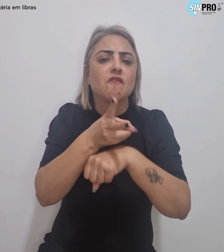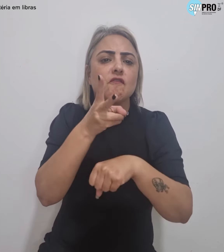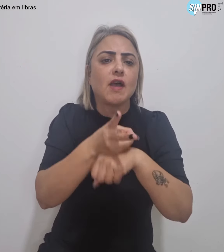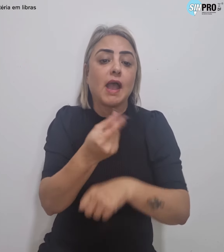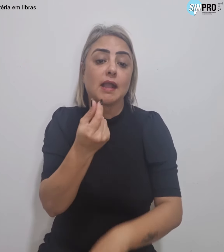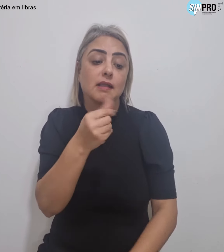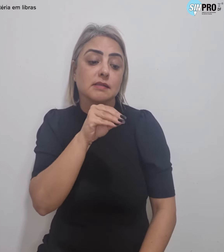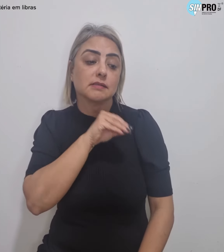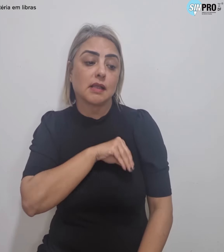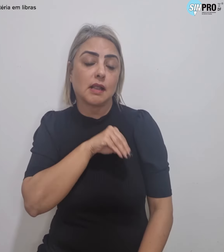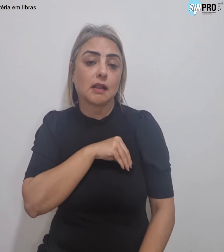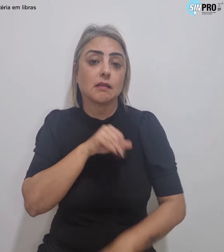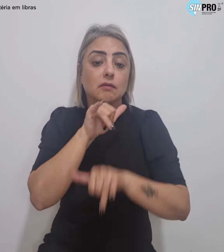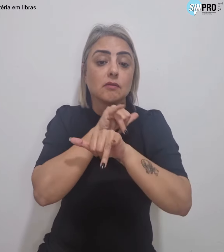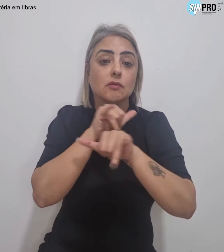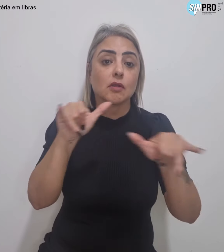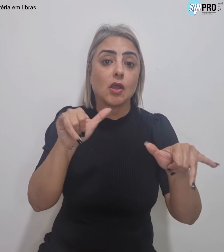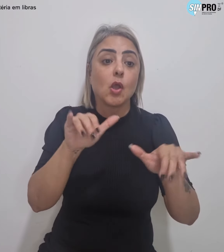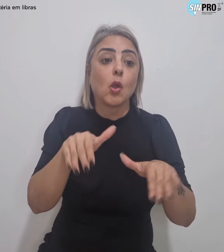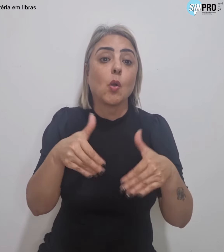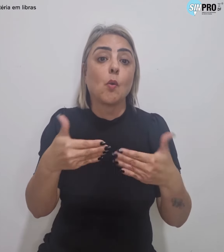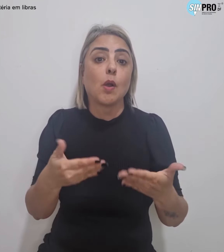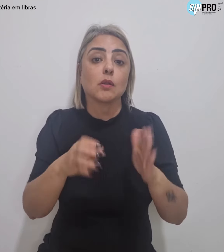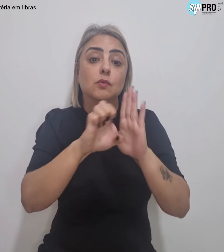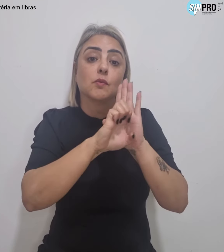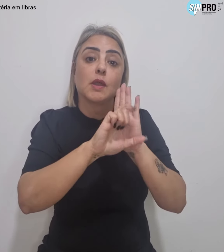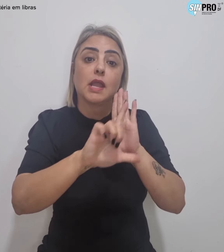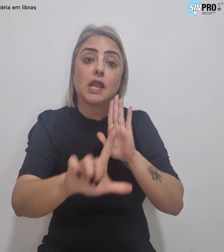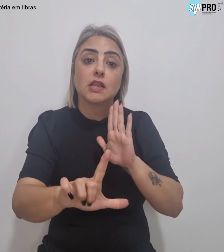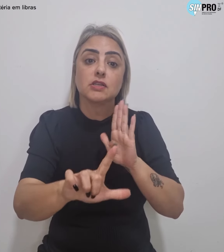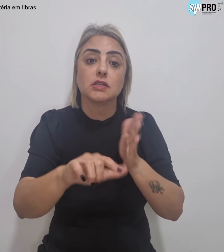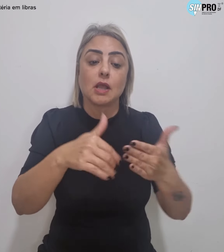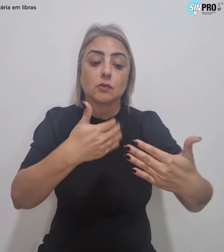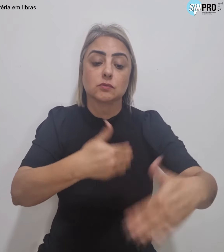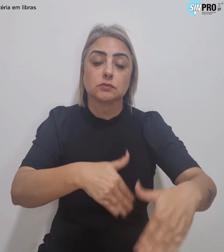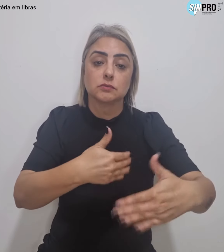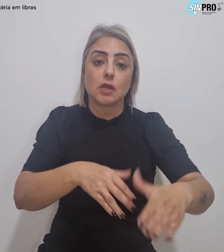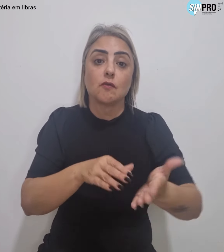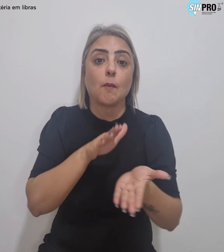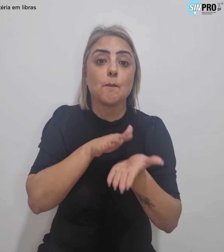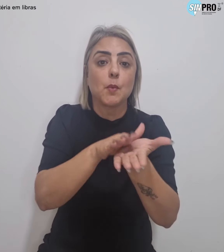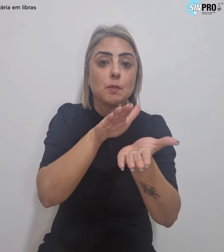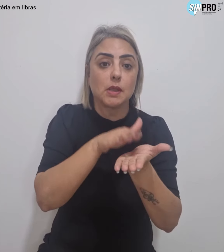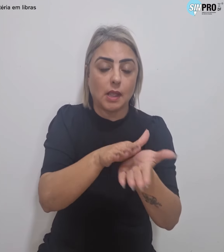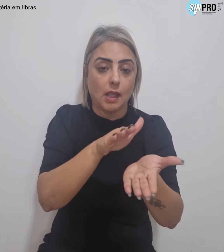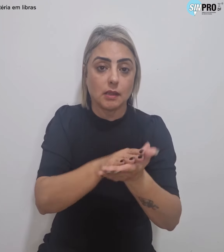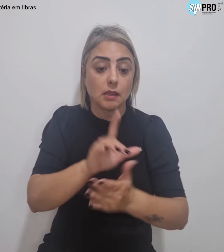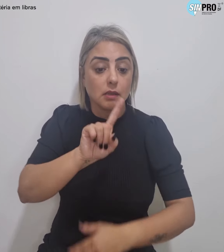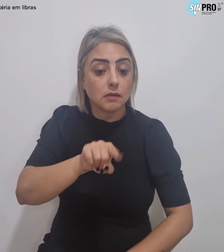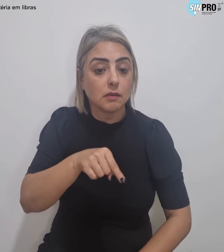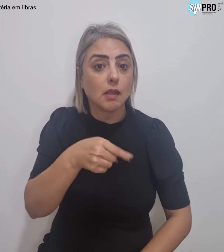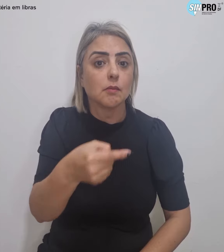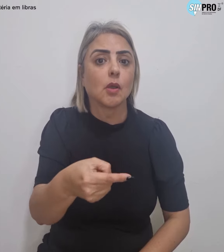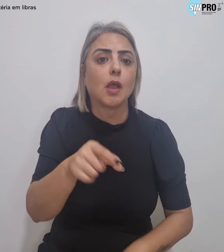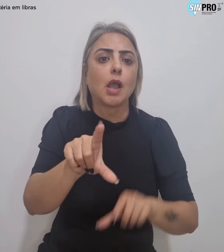serão divulgadas quando o edital do certame for publicado, após a escolha da banca